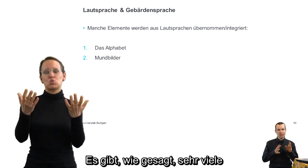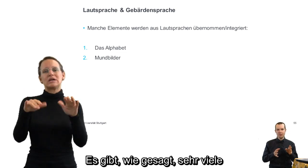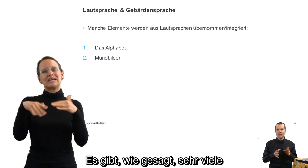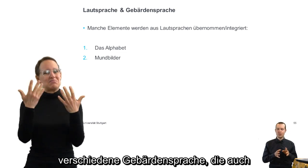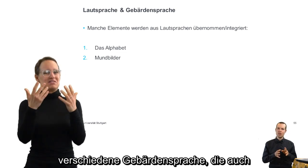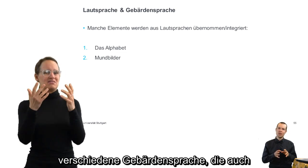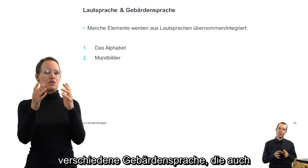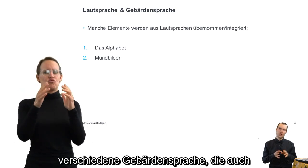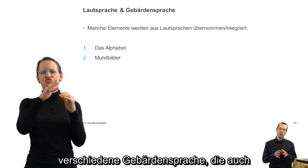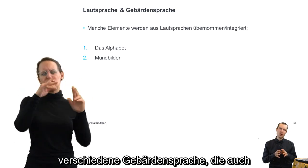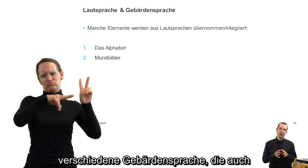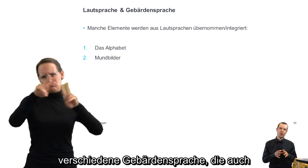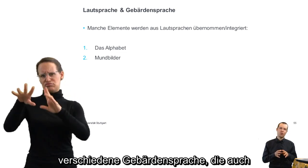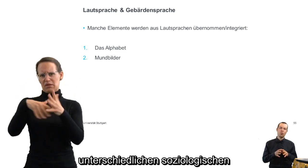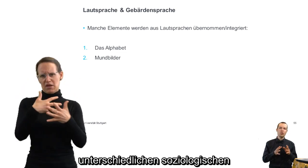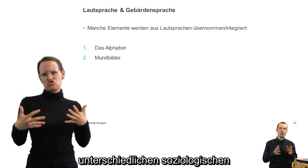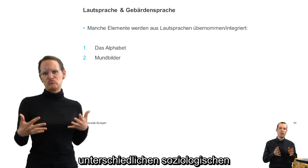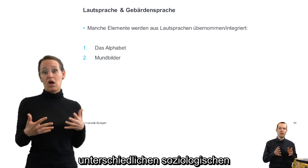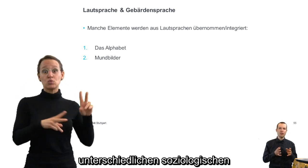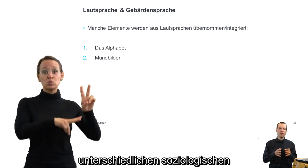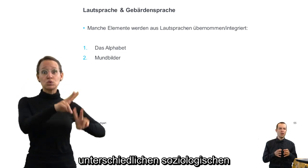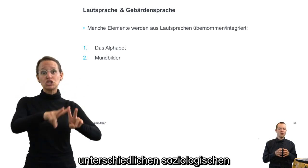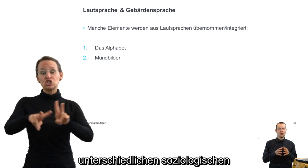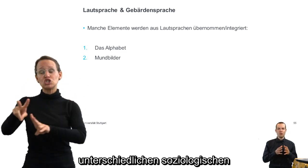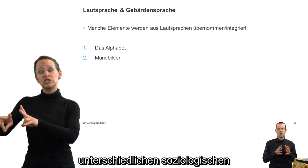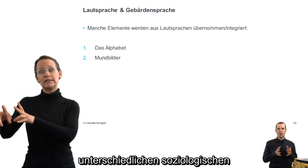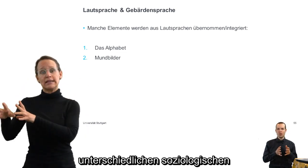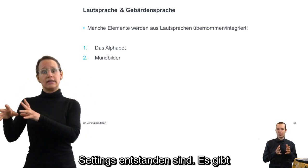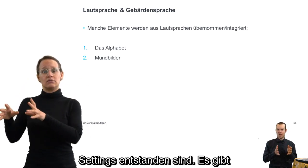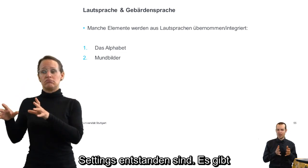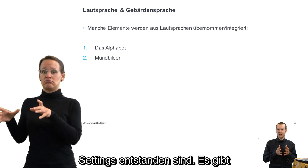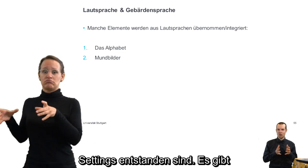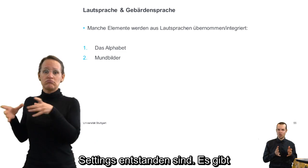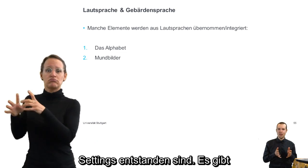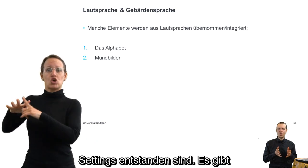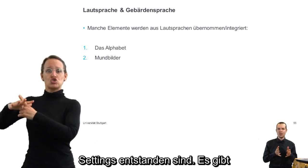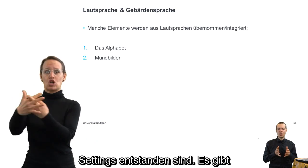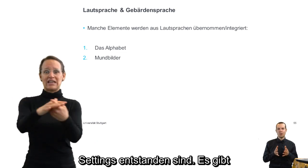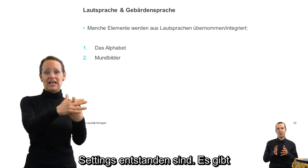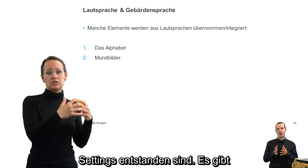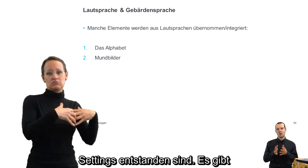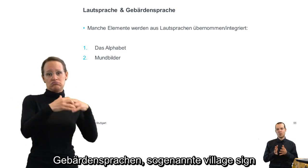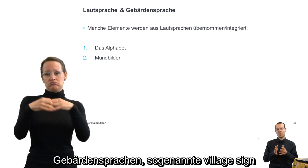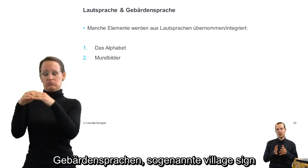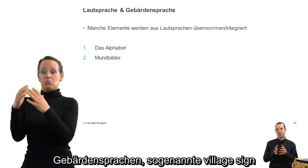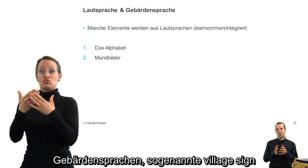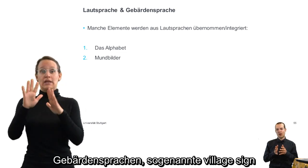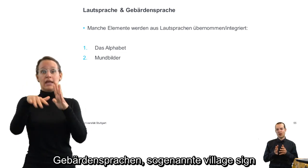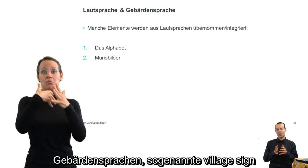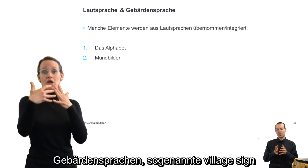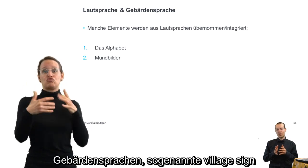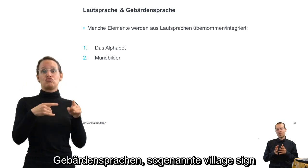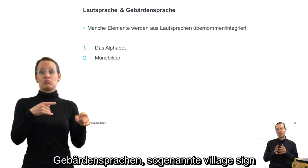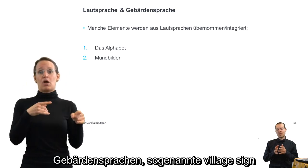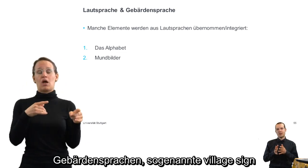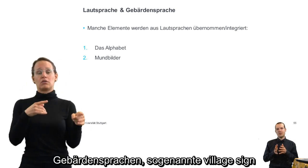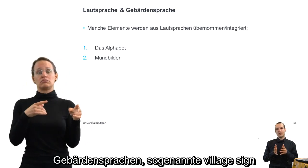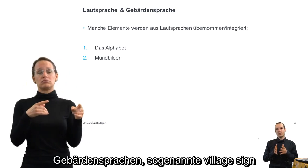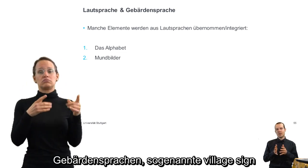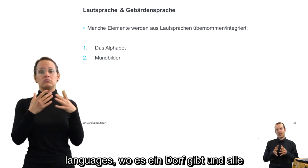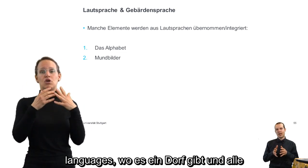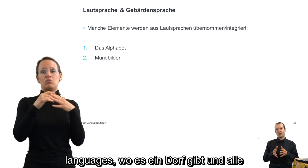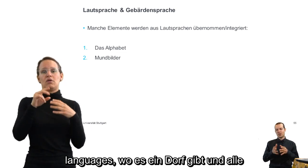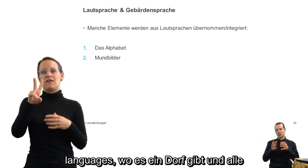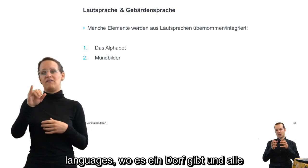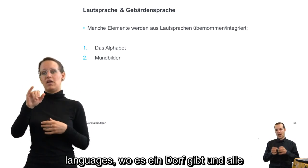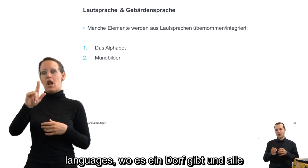wie gesagt, sehr viele verschiedene Gebärdensprachen, die auch in unterschiedlichen soziologischen Settings entstehen. gibt Gebärdensprachen, sogenannte